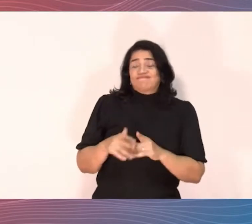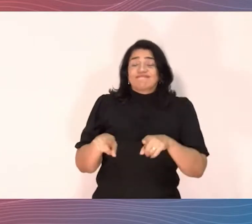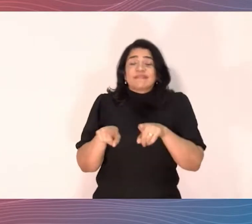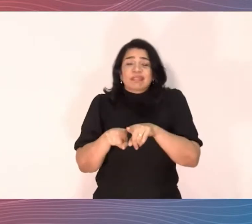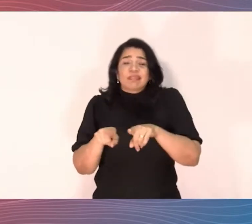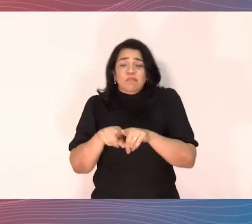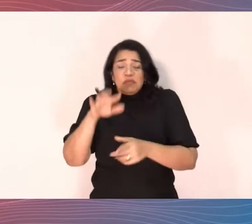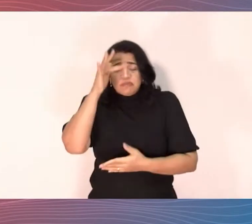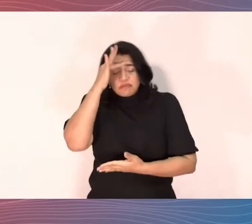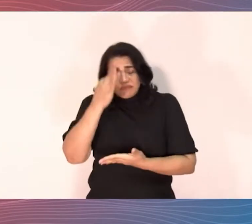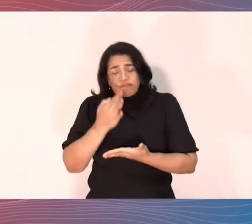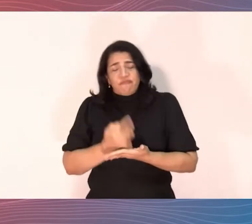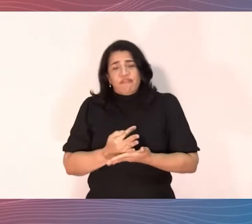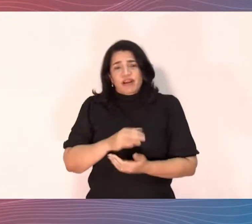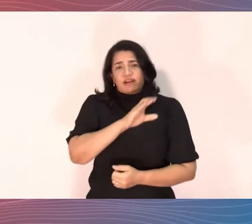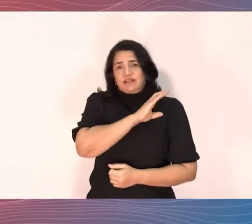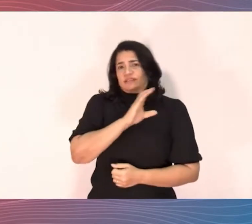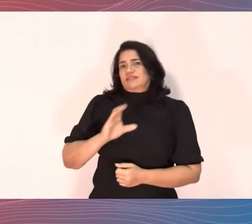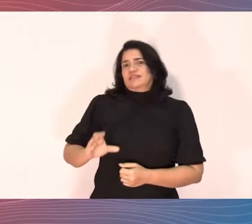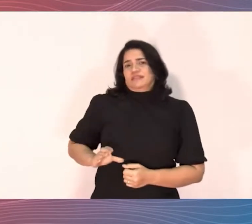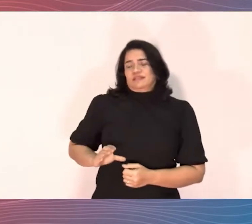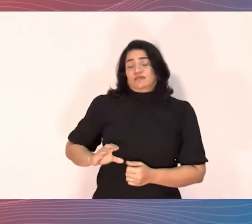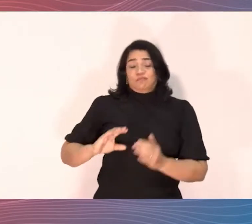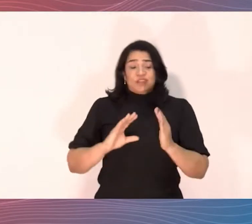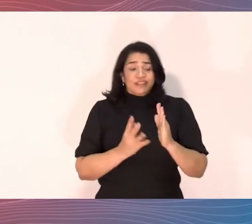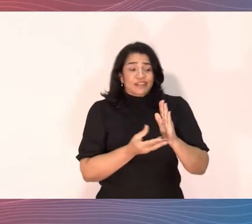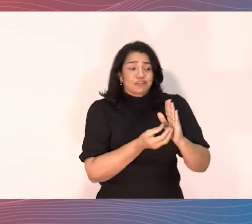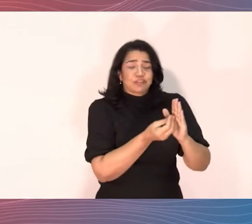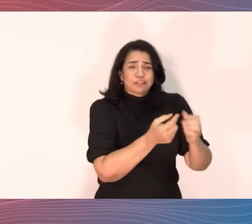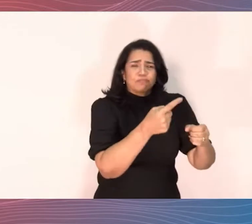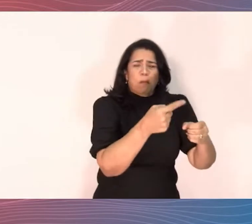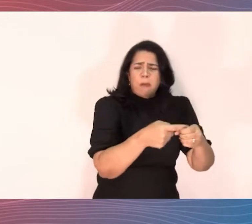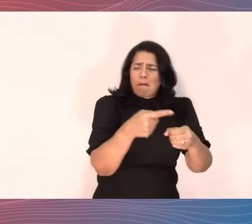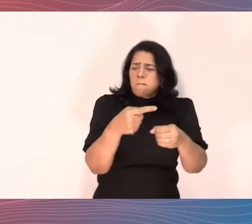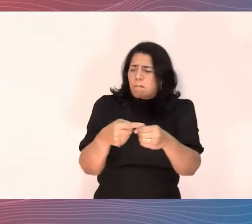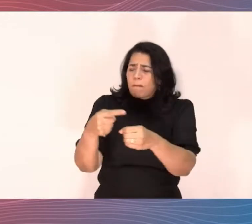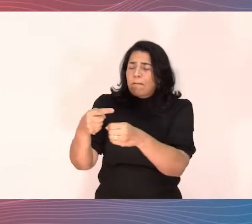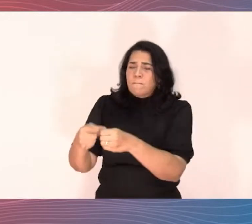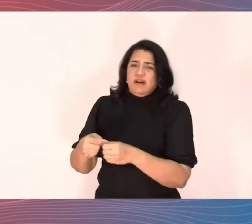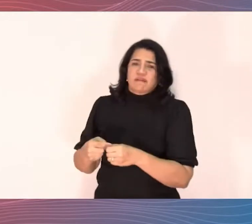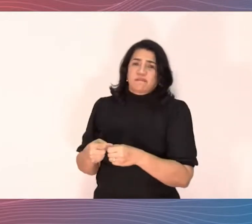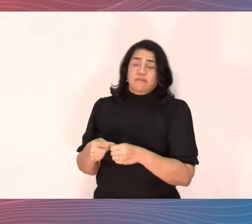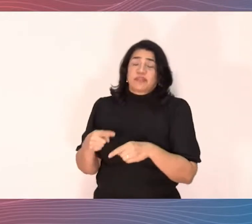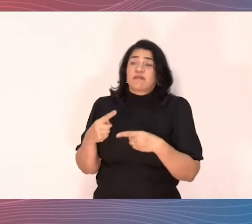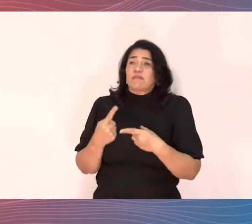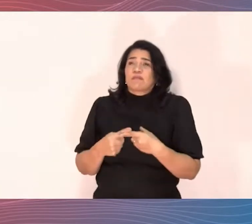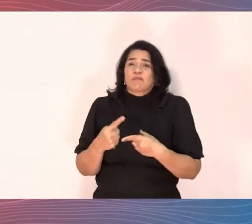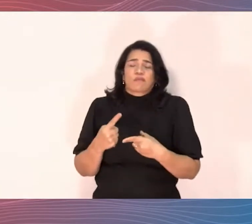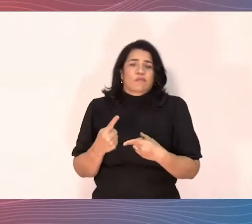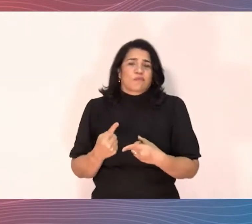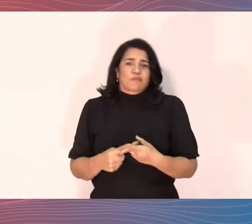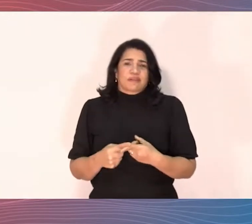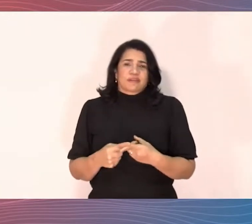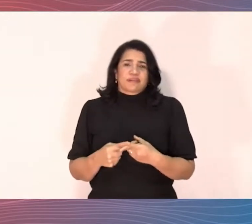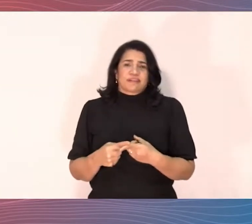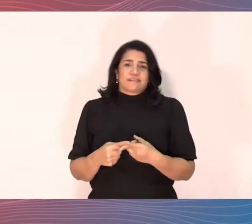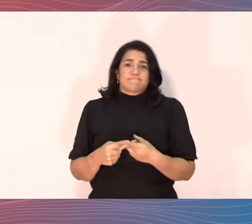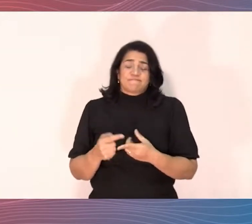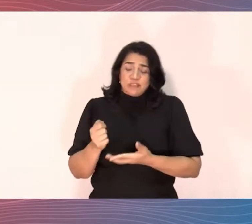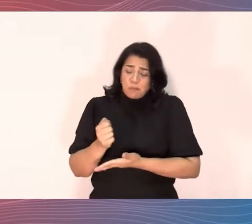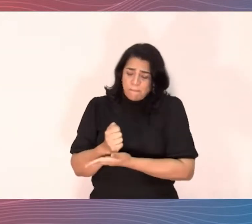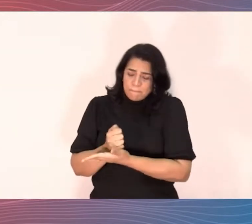cidade. Irmão, pois dão base para Deus fazer a sua vontade. Você imagina,